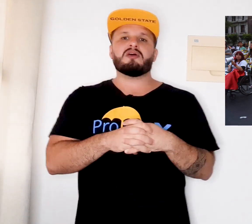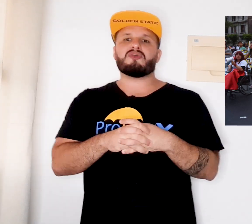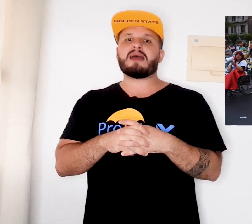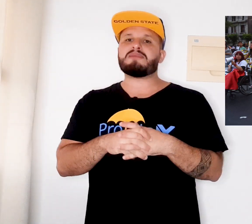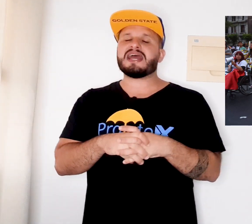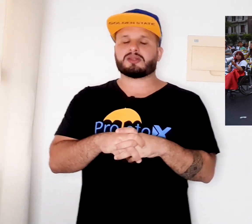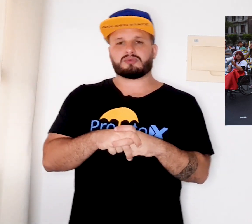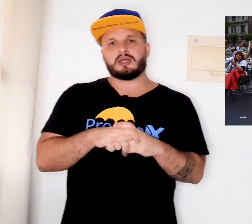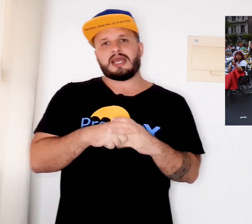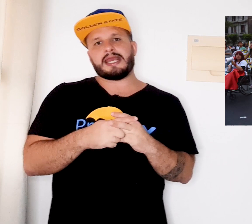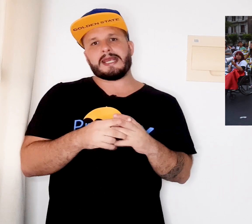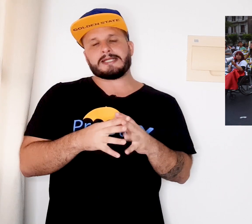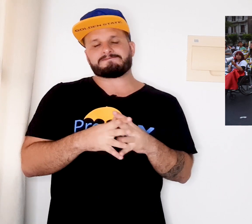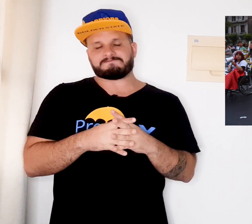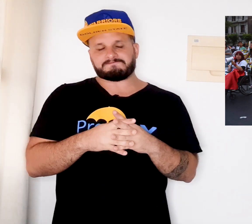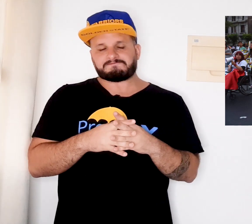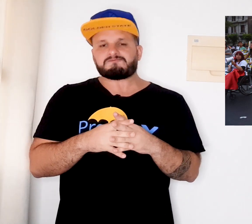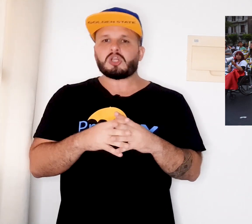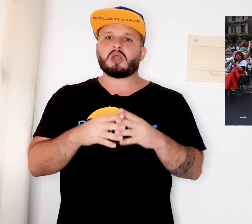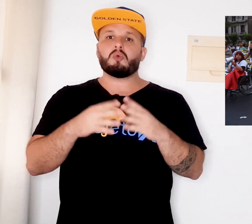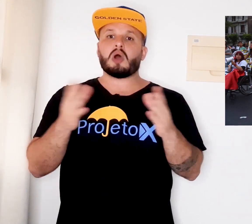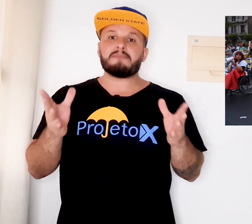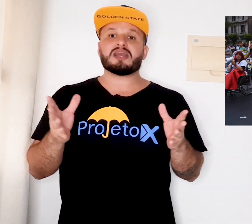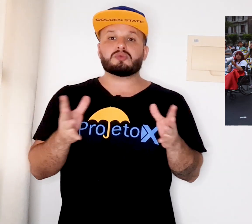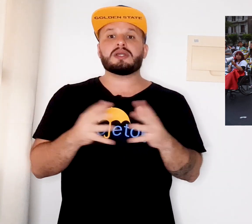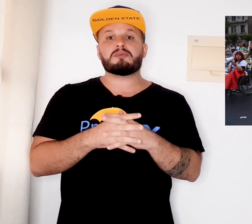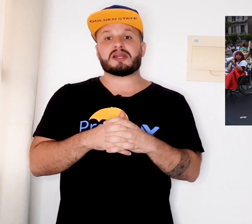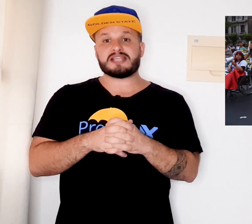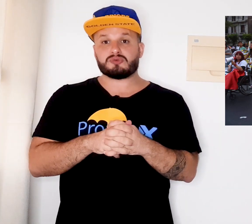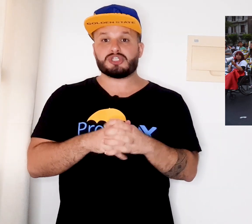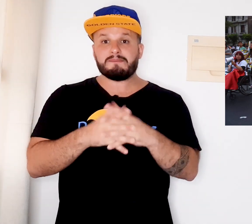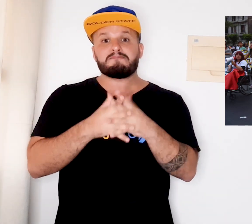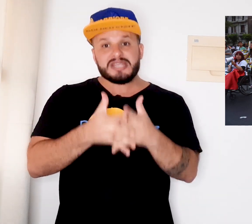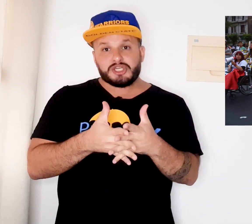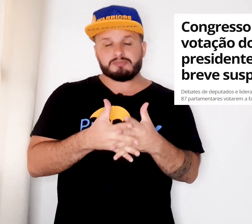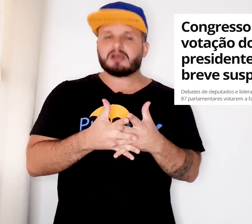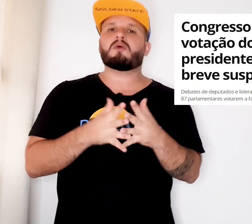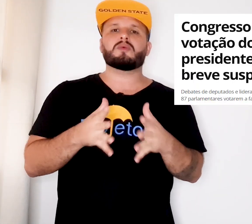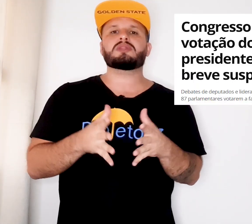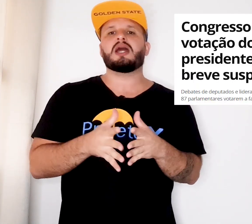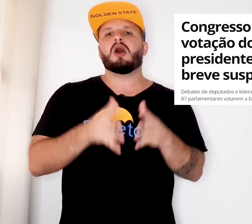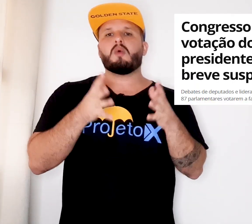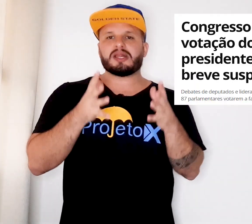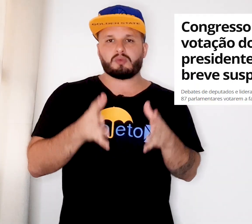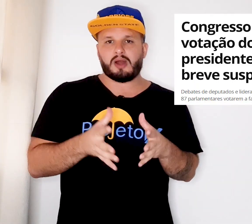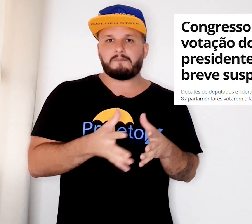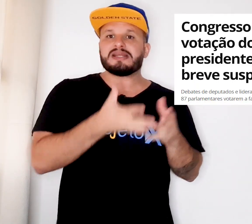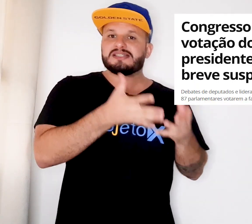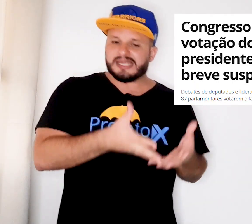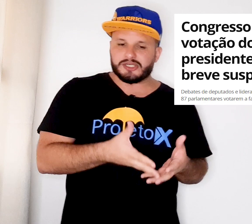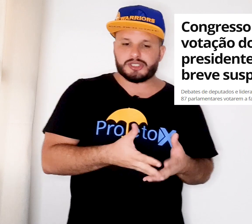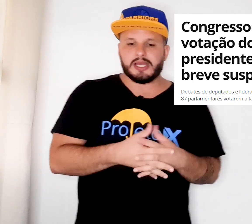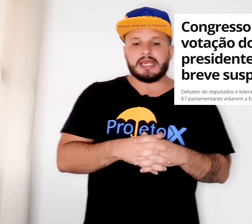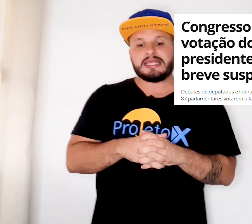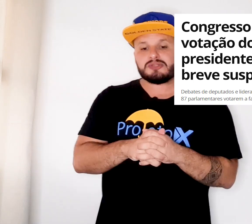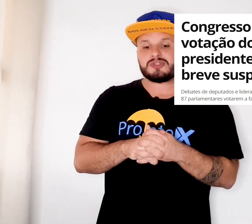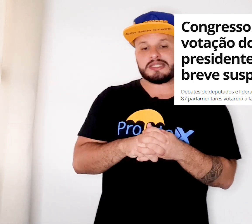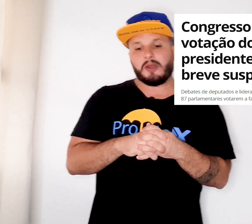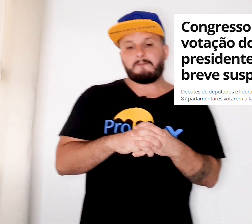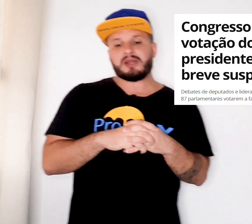foi aberto a abertura do processo de impeachment contra o atual presidente. E isso se deu pelo